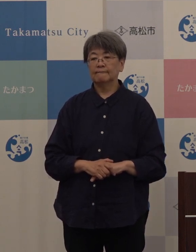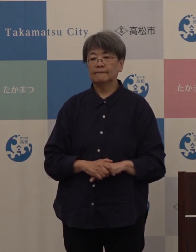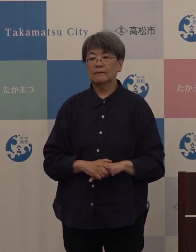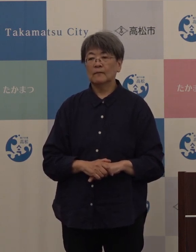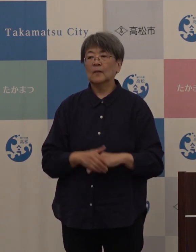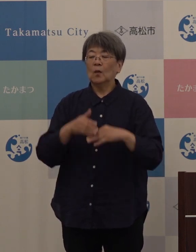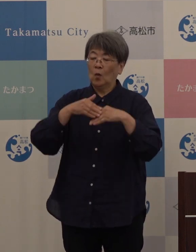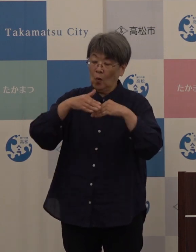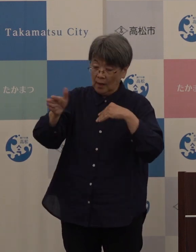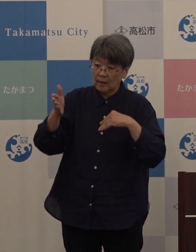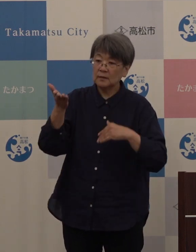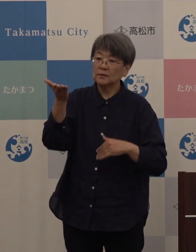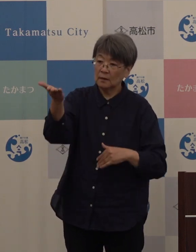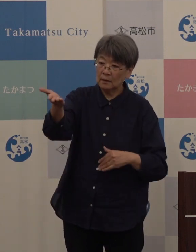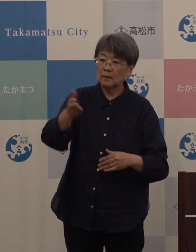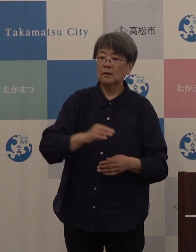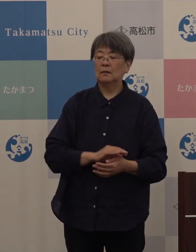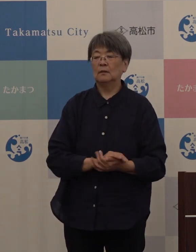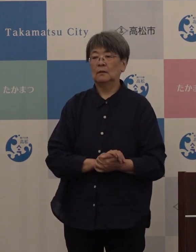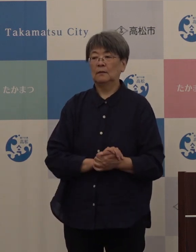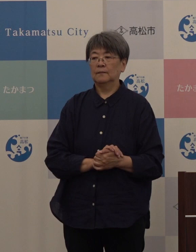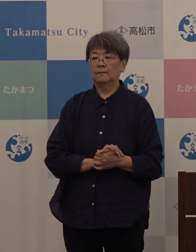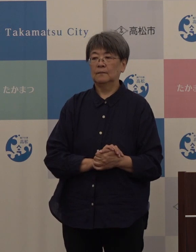はい、他にございませんか。